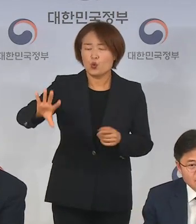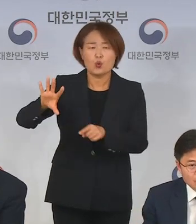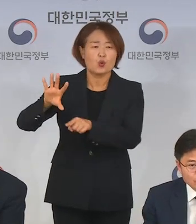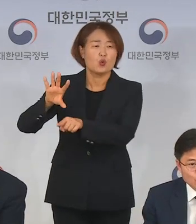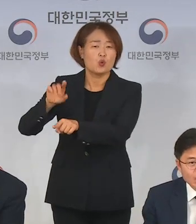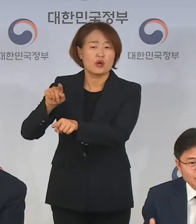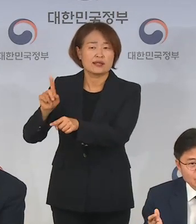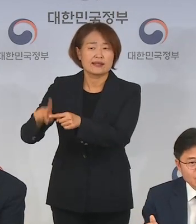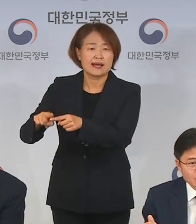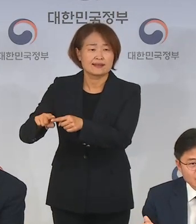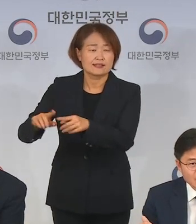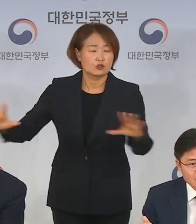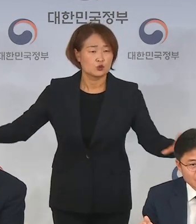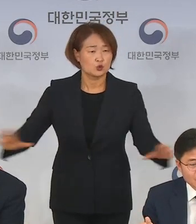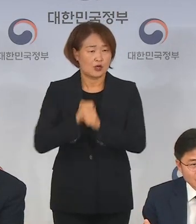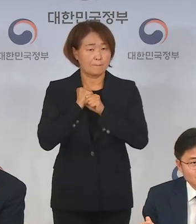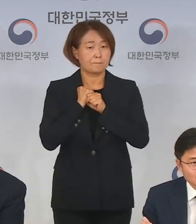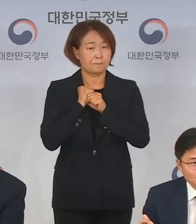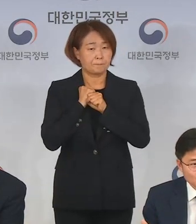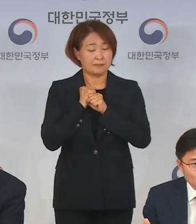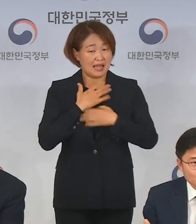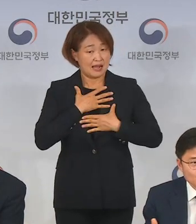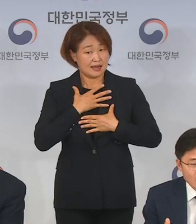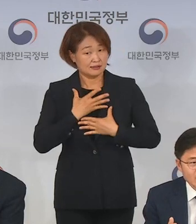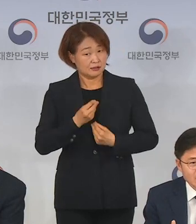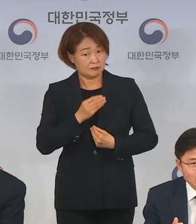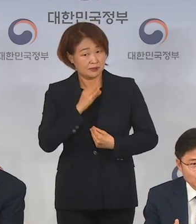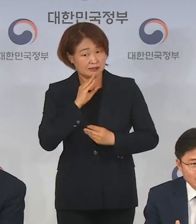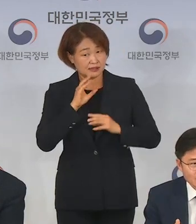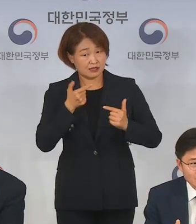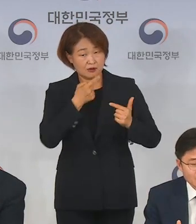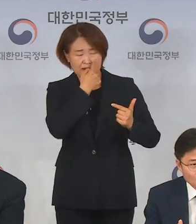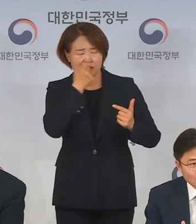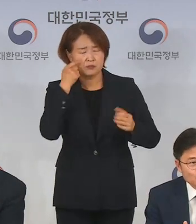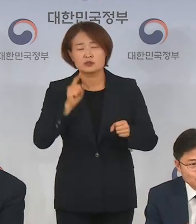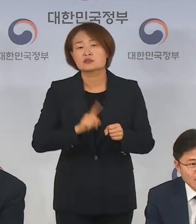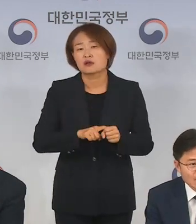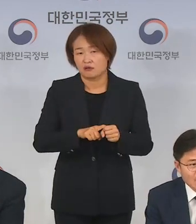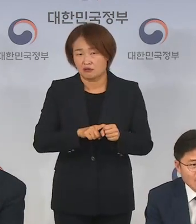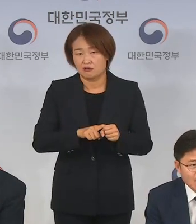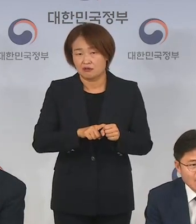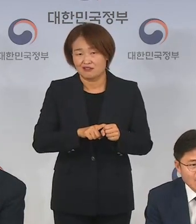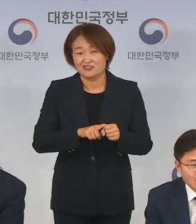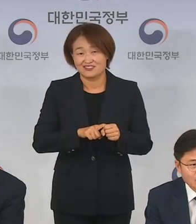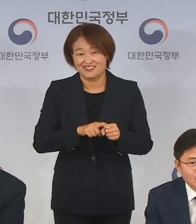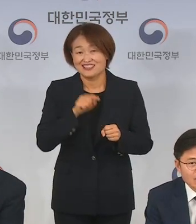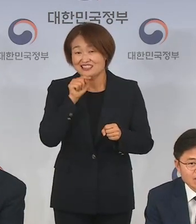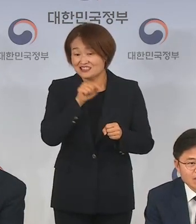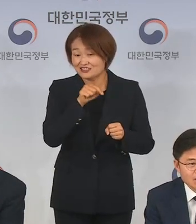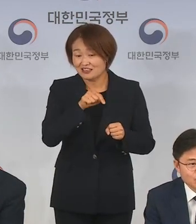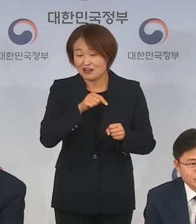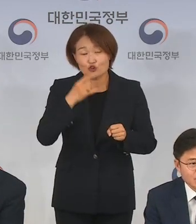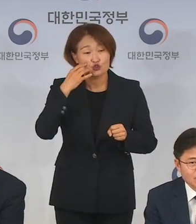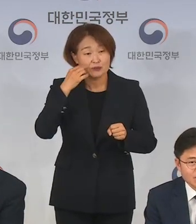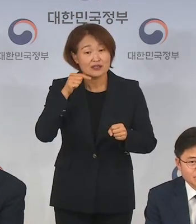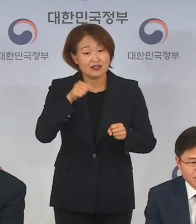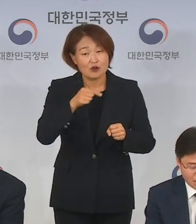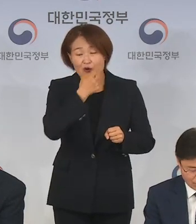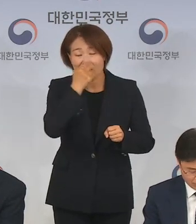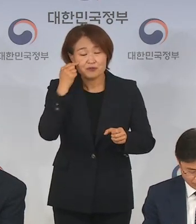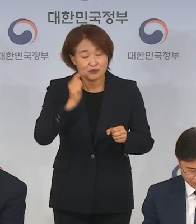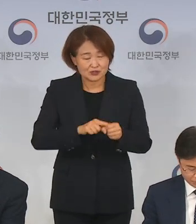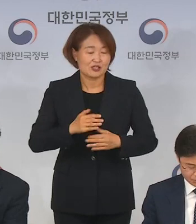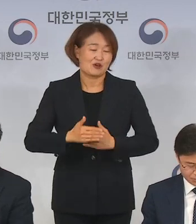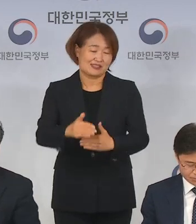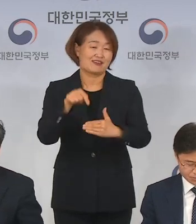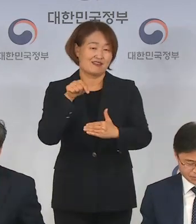전반적인 종합적인 안전성 여부를 확인하기 위한 과정 중에 하나다. 이렇게 이해를 해주시면 될 것 같습니다.